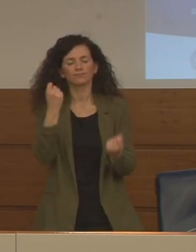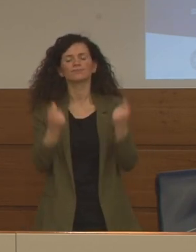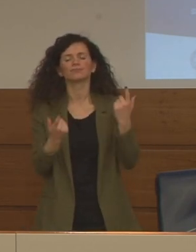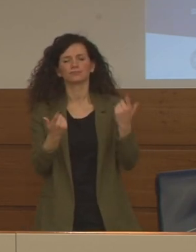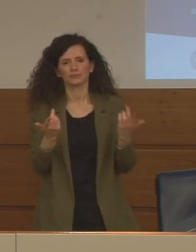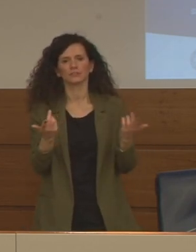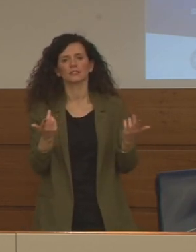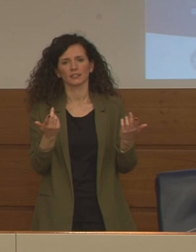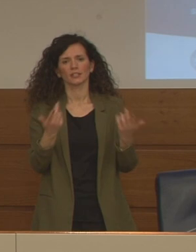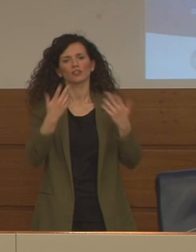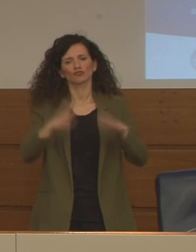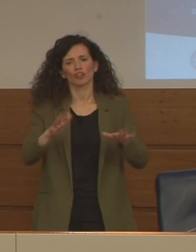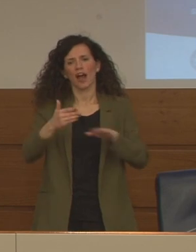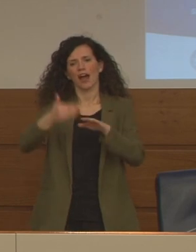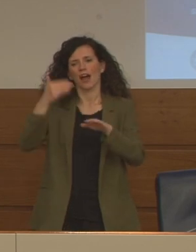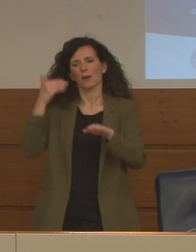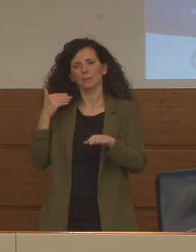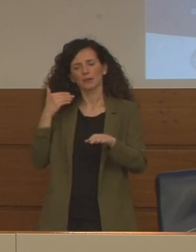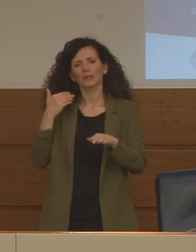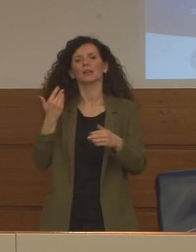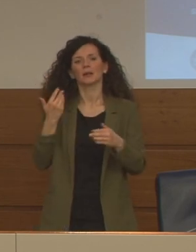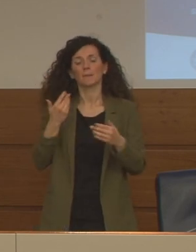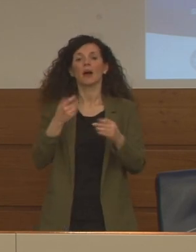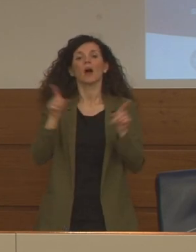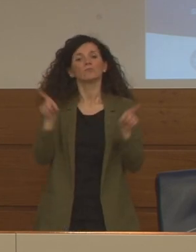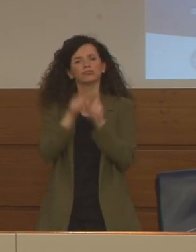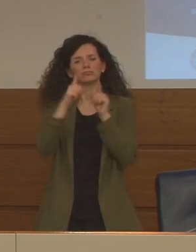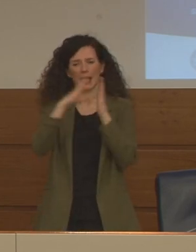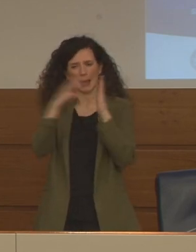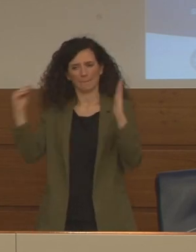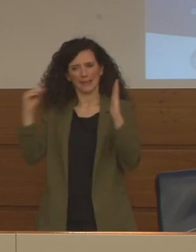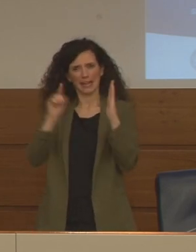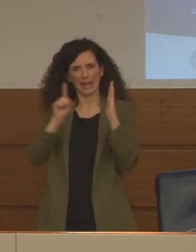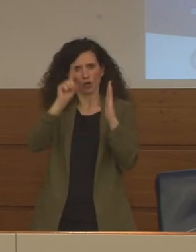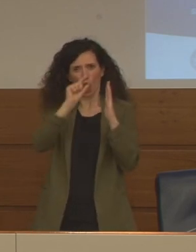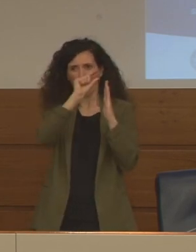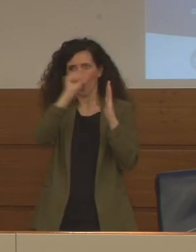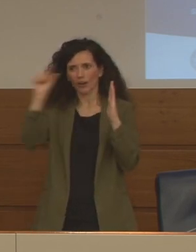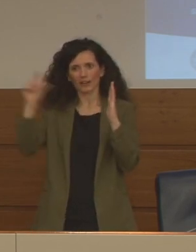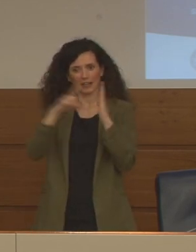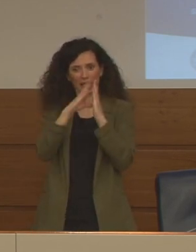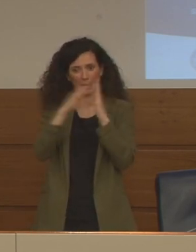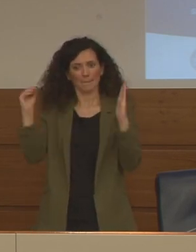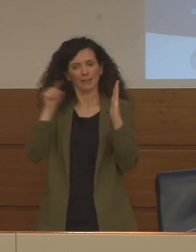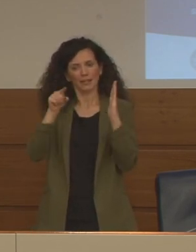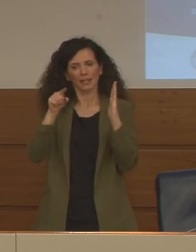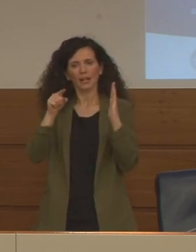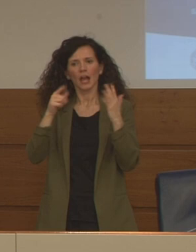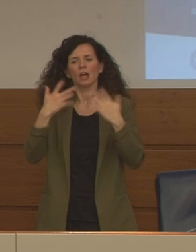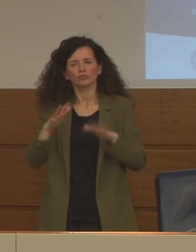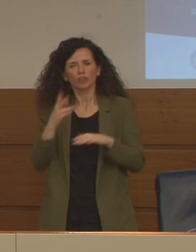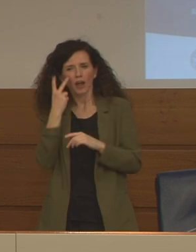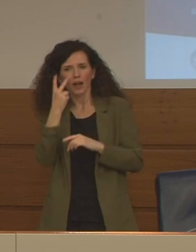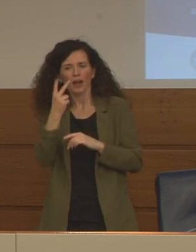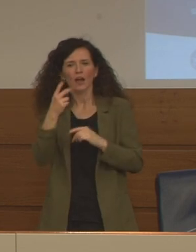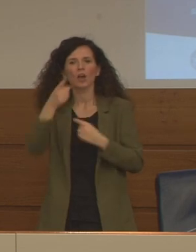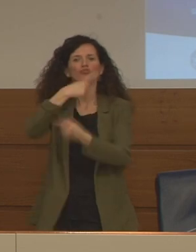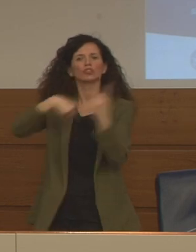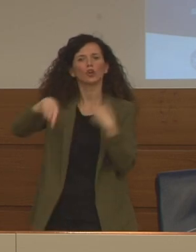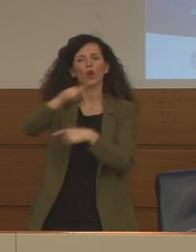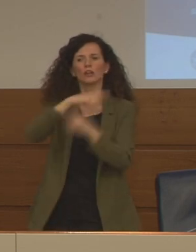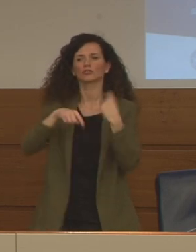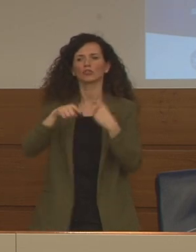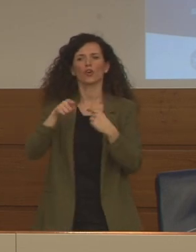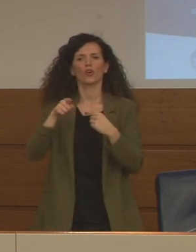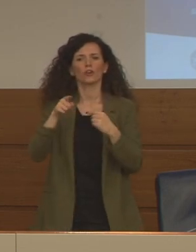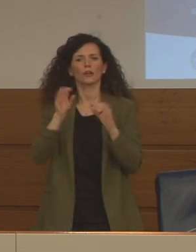varie in varie cose anche una parte dell'emilia del nord in realtà ha una caratterizzazione di una forte circolazione proprio